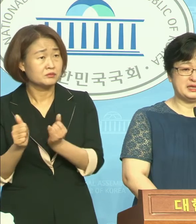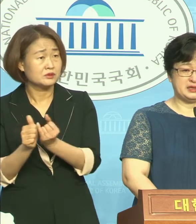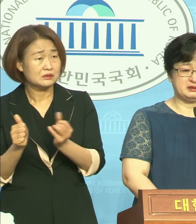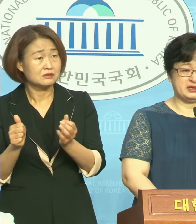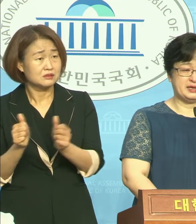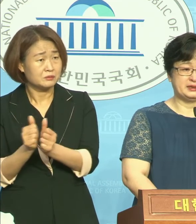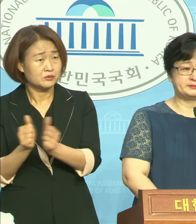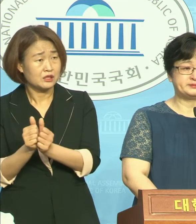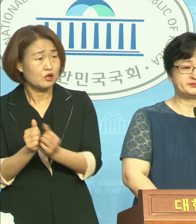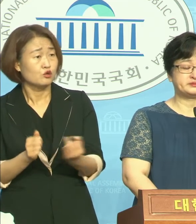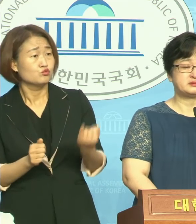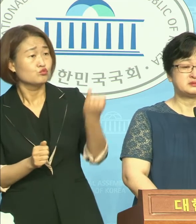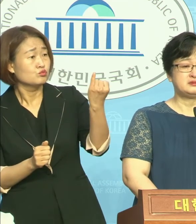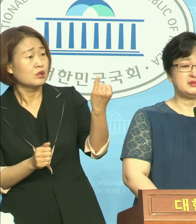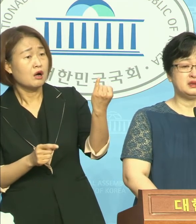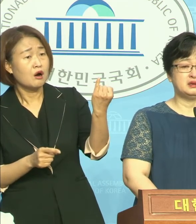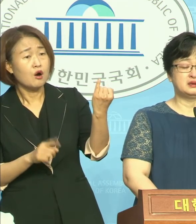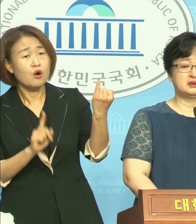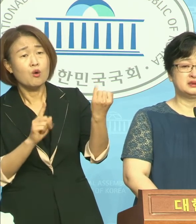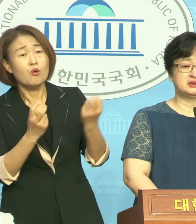어떻게 살아야 되느냐